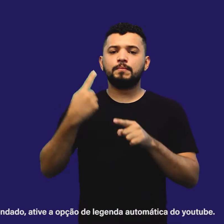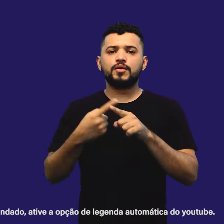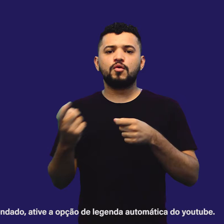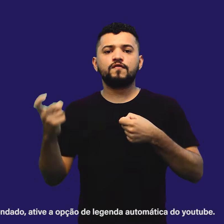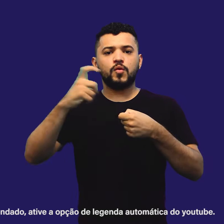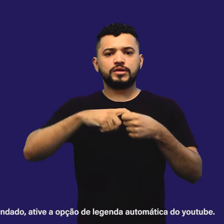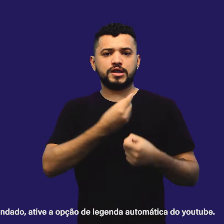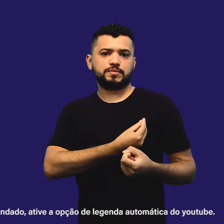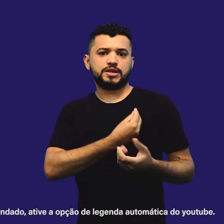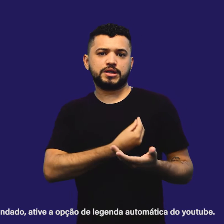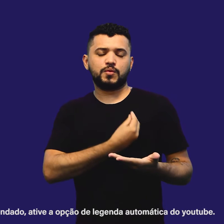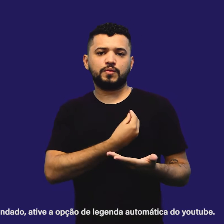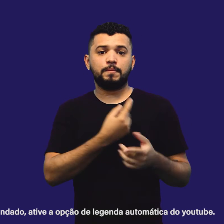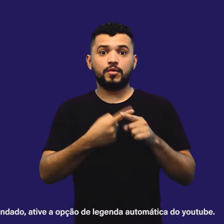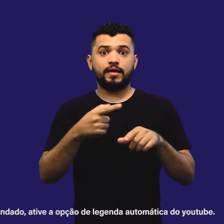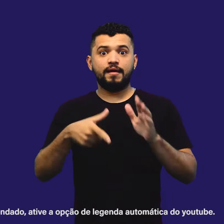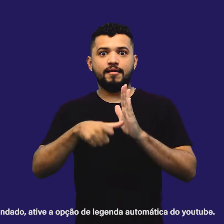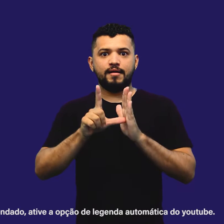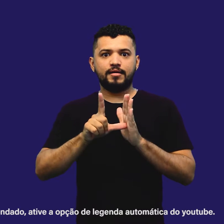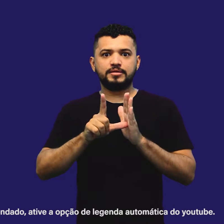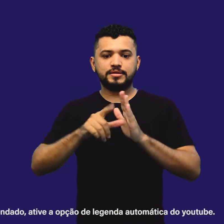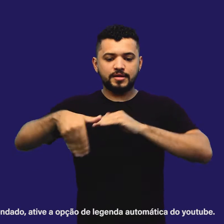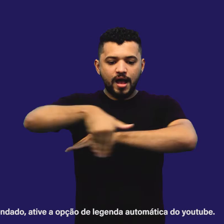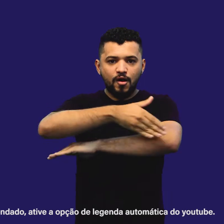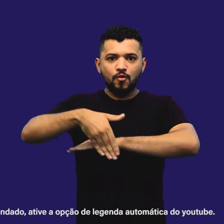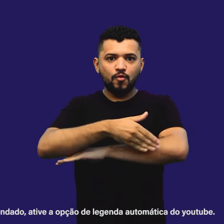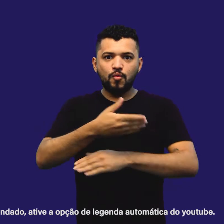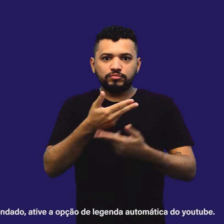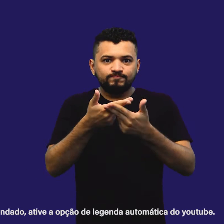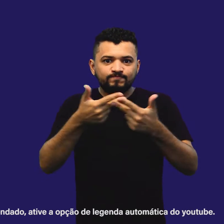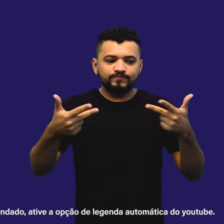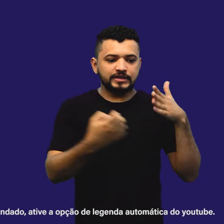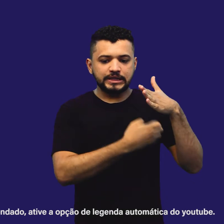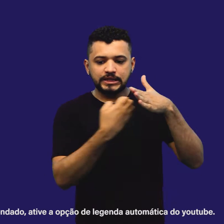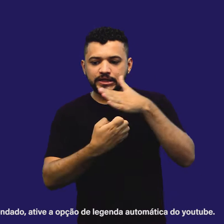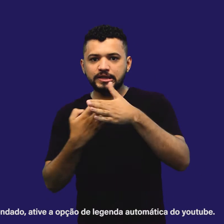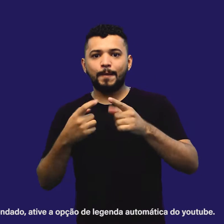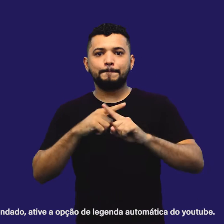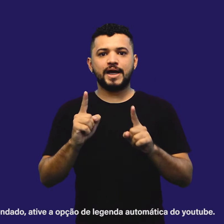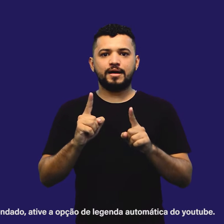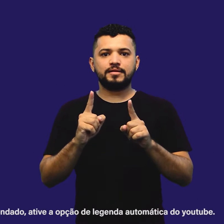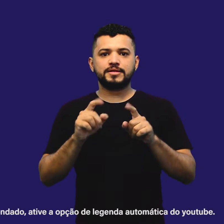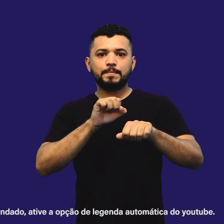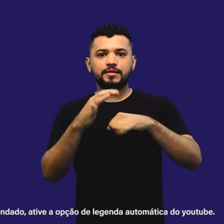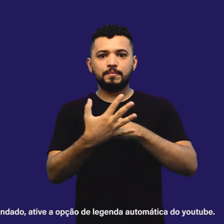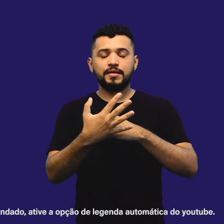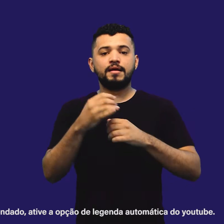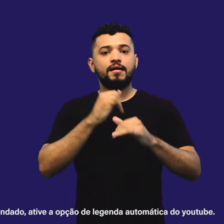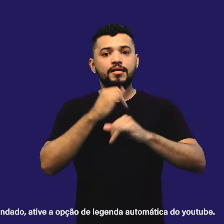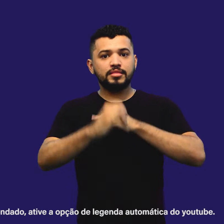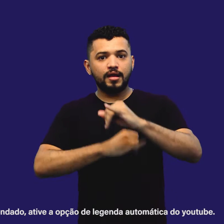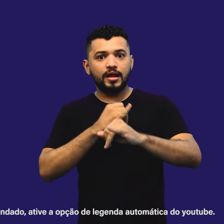normal, né? Antes a rua era muito disputada. Com o novo cenário da pandemia, a internet virou um campo